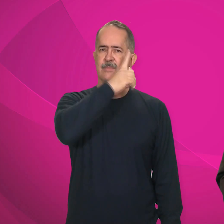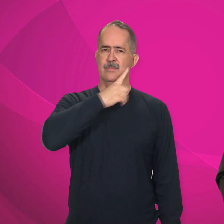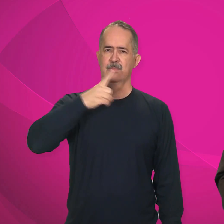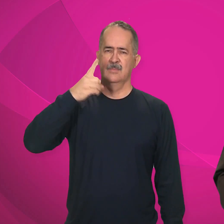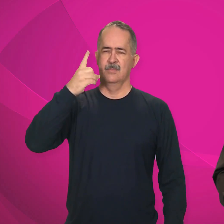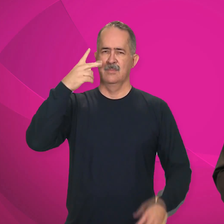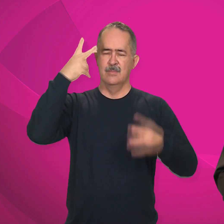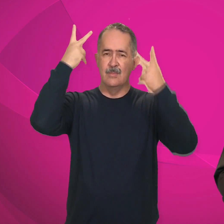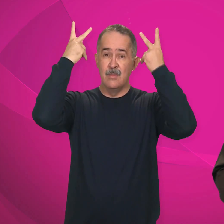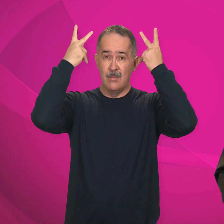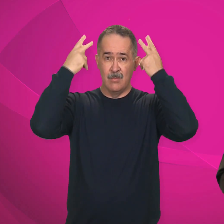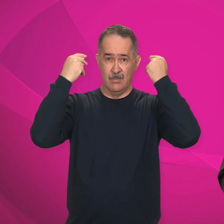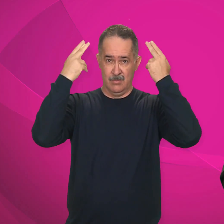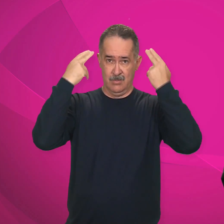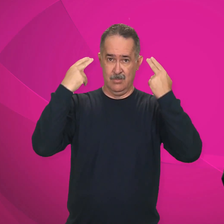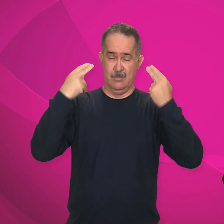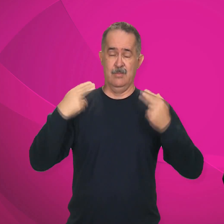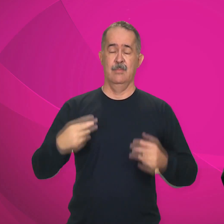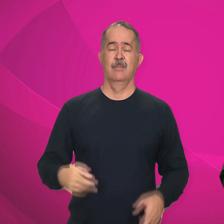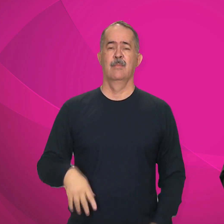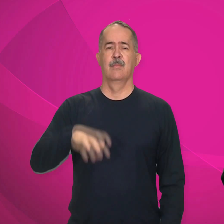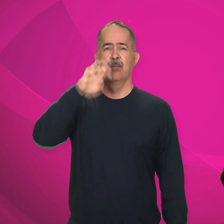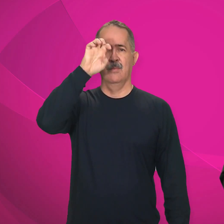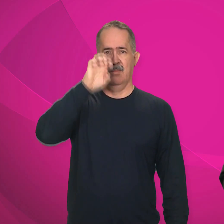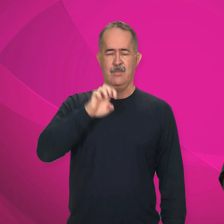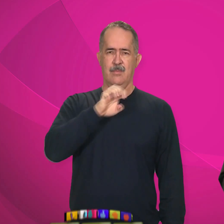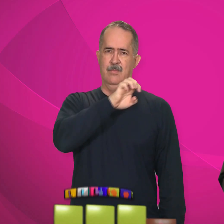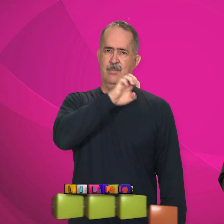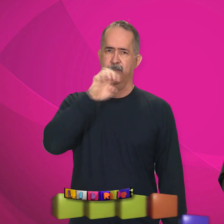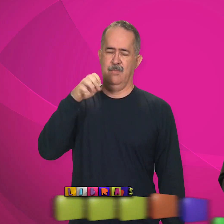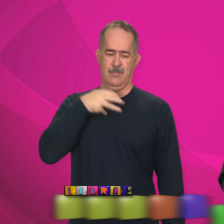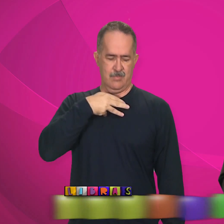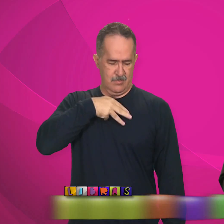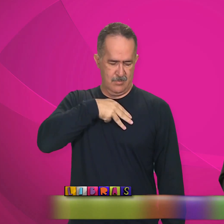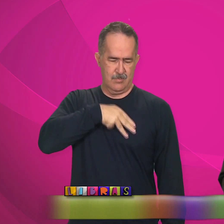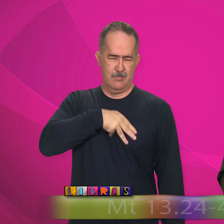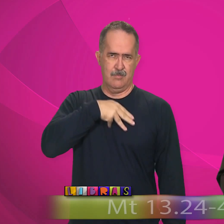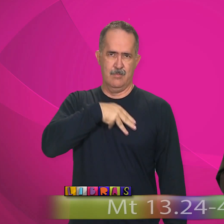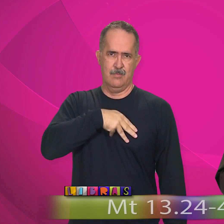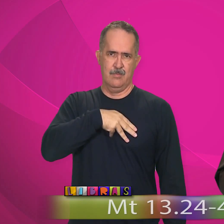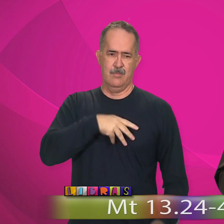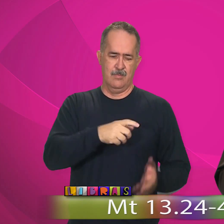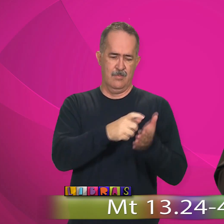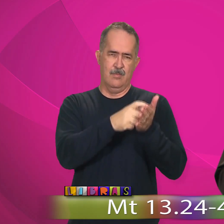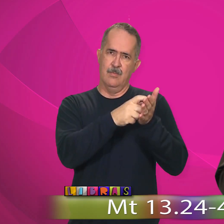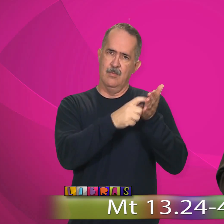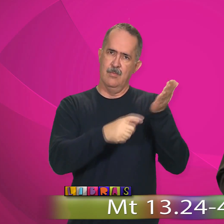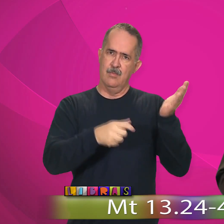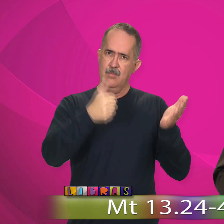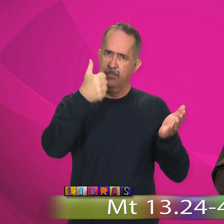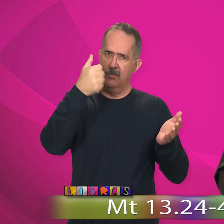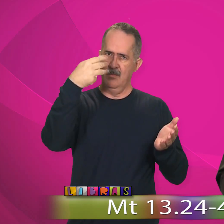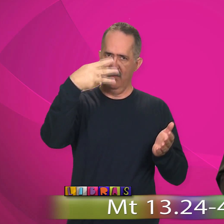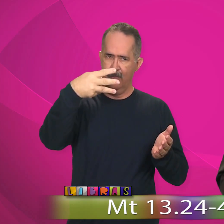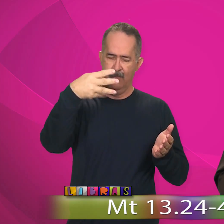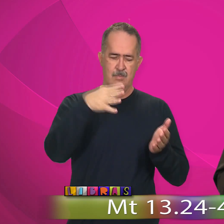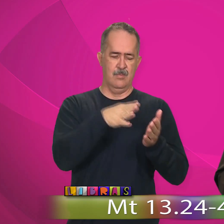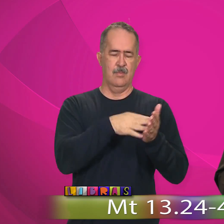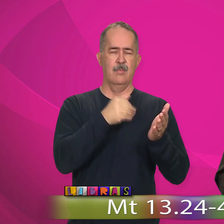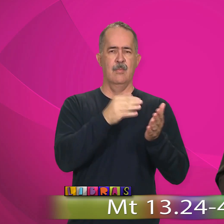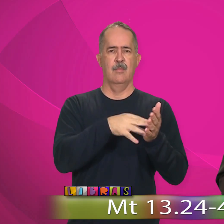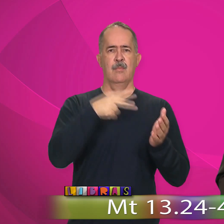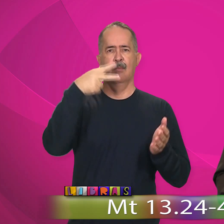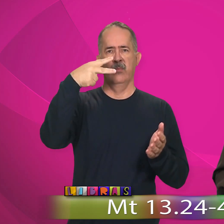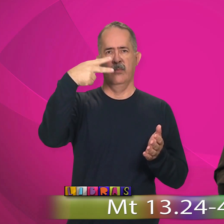16º domingo do tempo comum. O Evangelho de Mateus, capítulo 13,